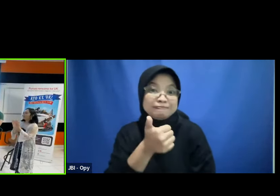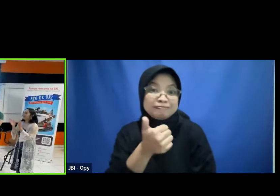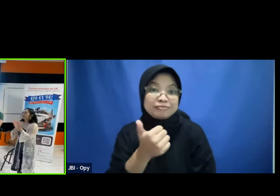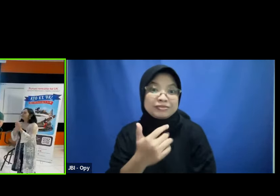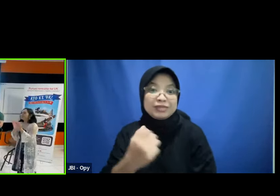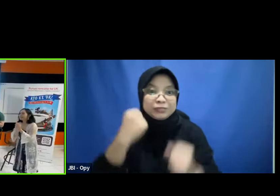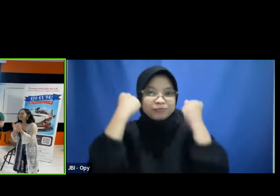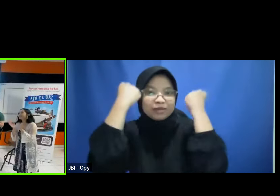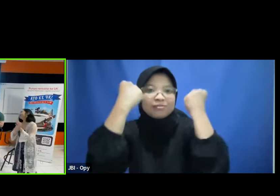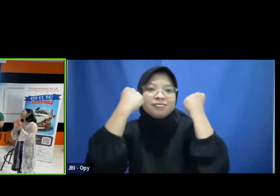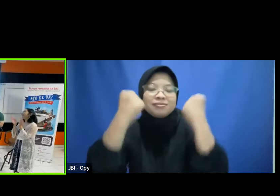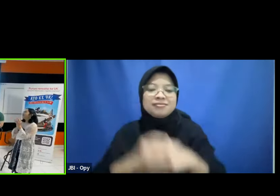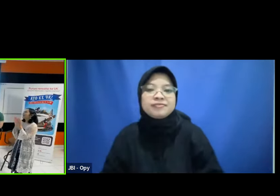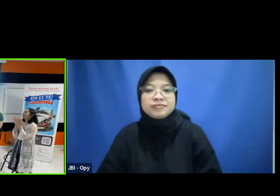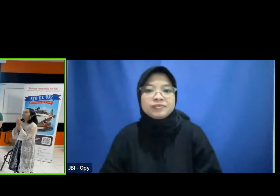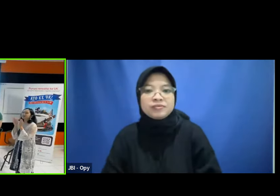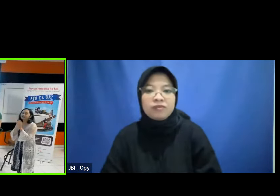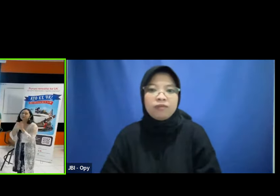luck